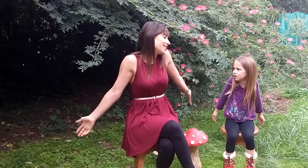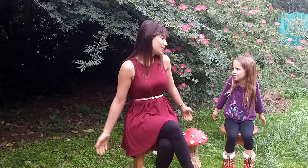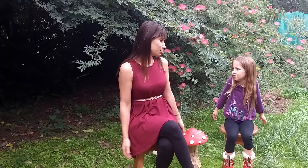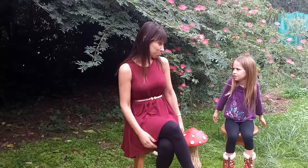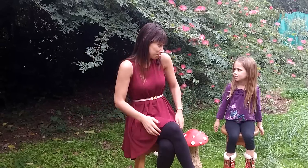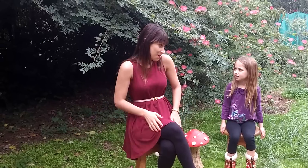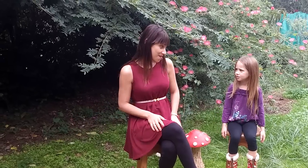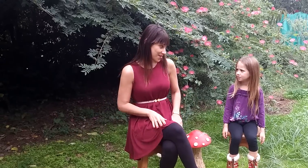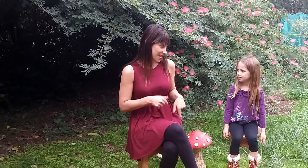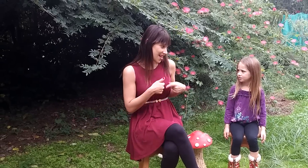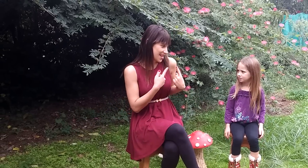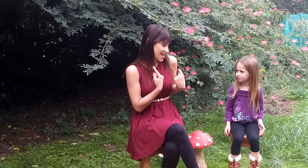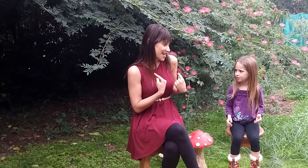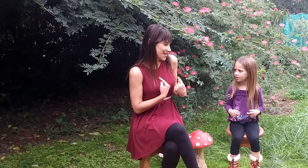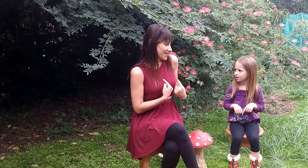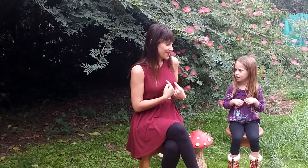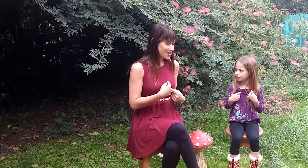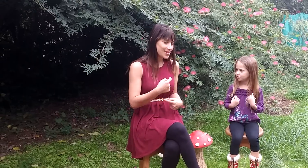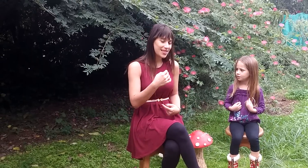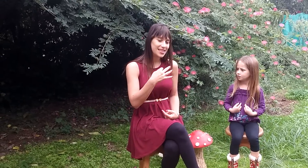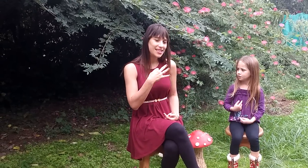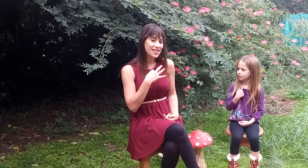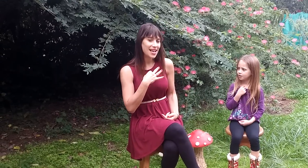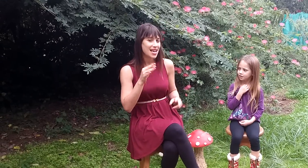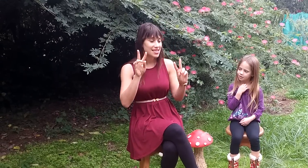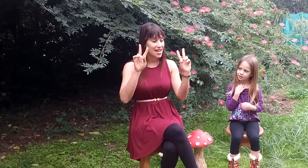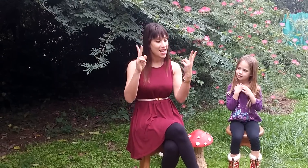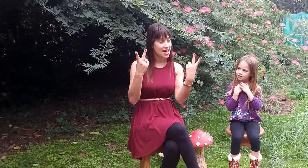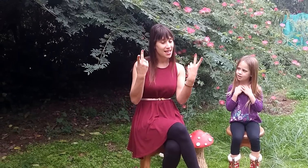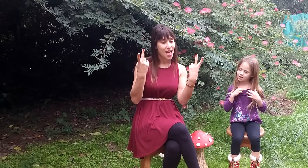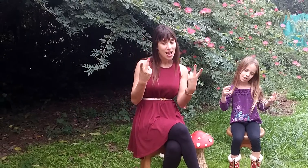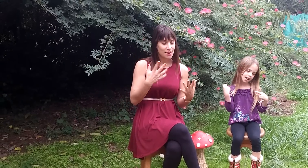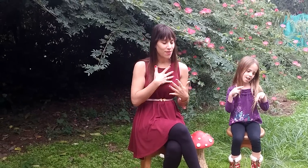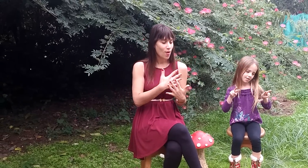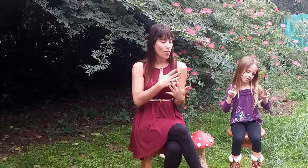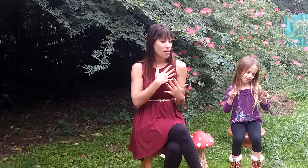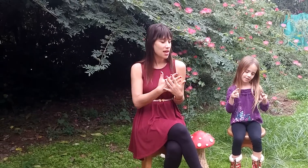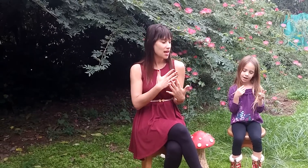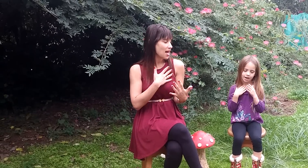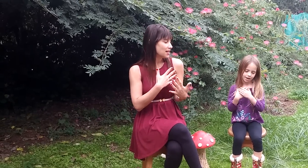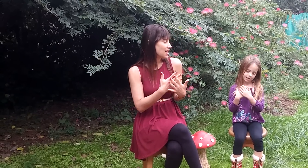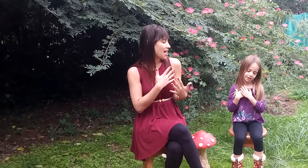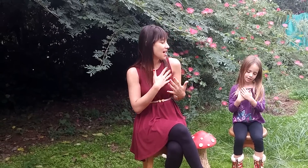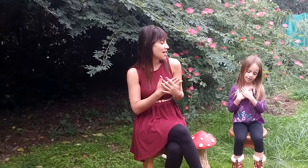נואש והלב שלי חזר לפעור